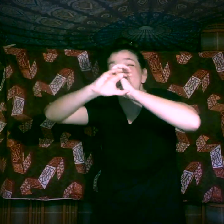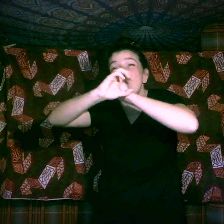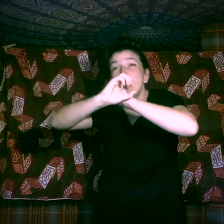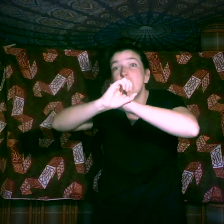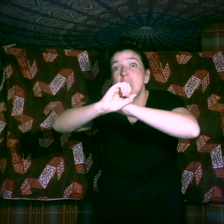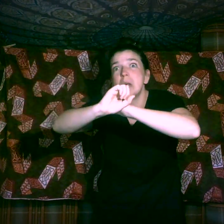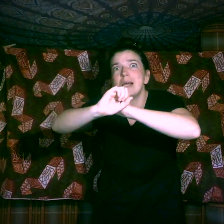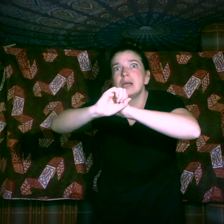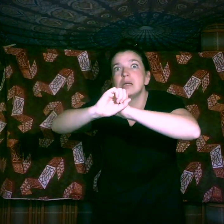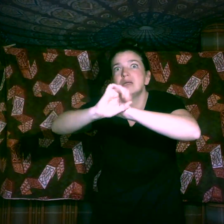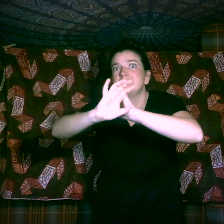sombre